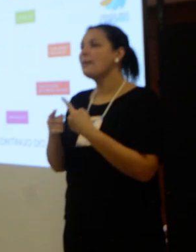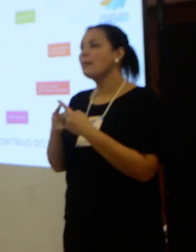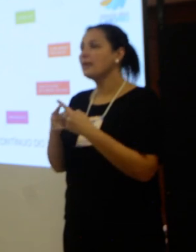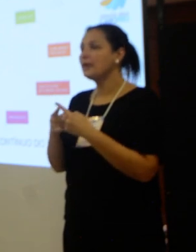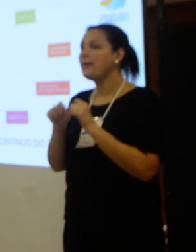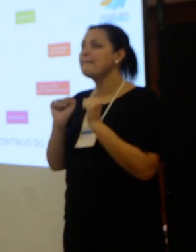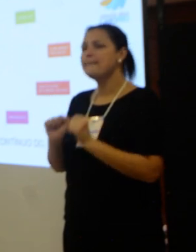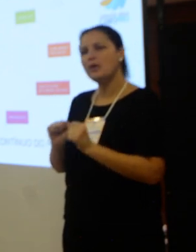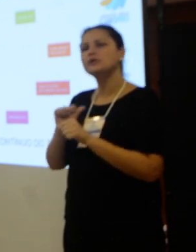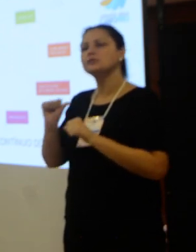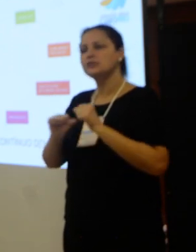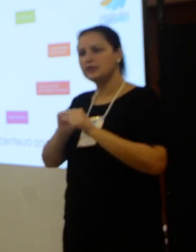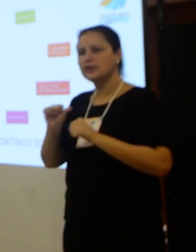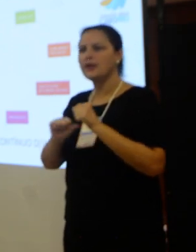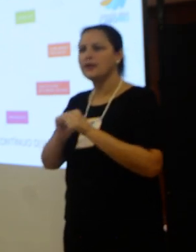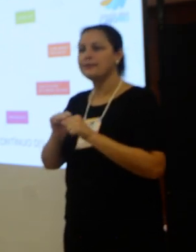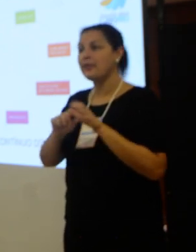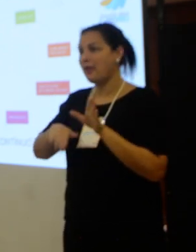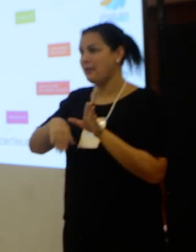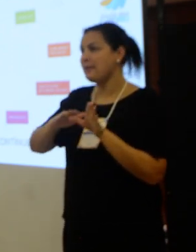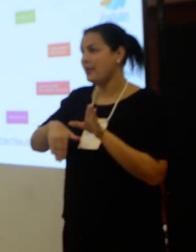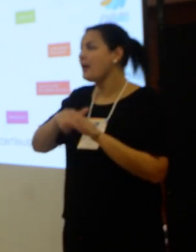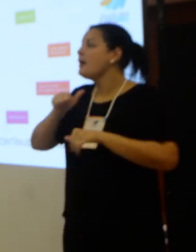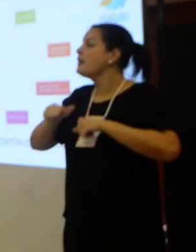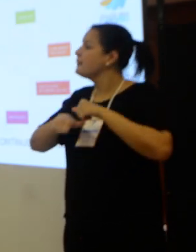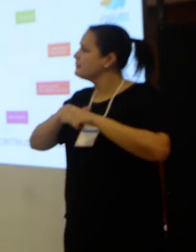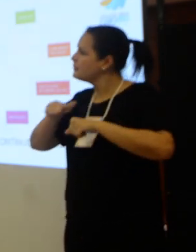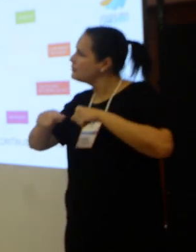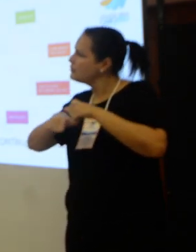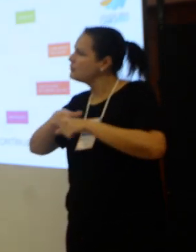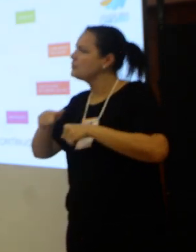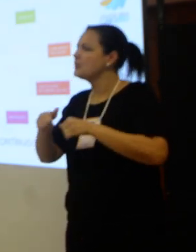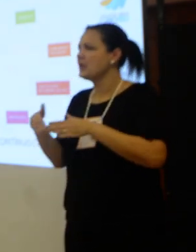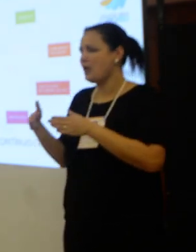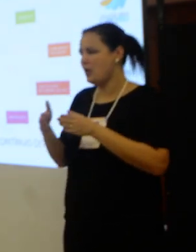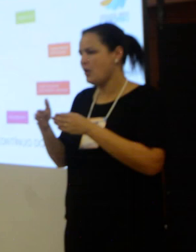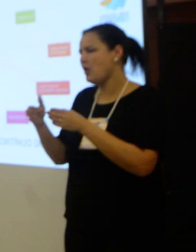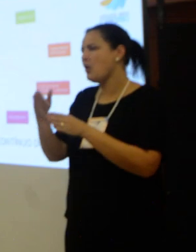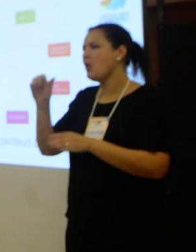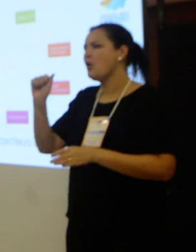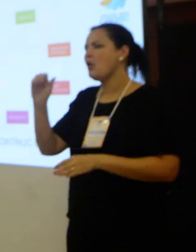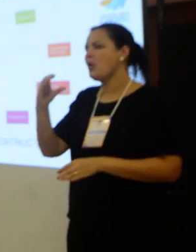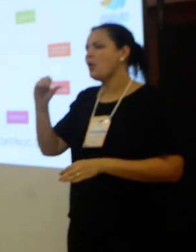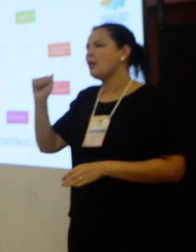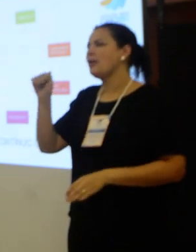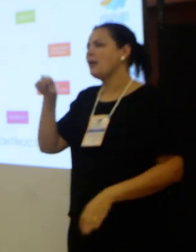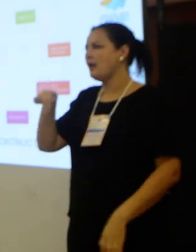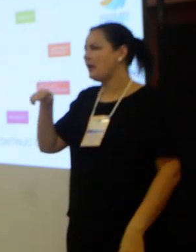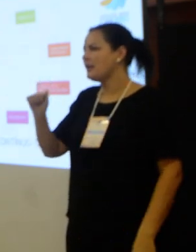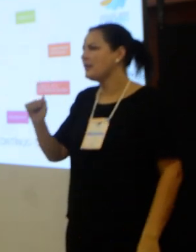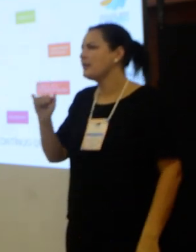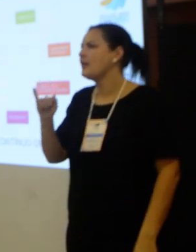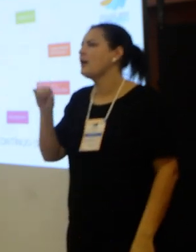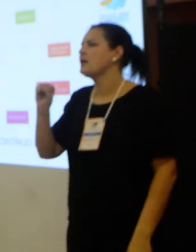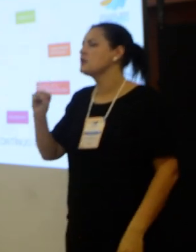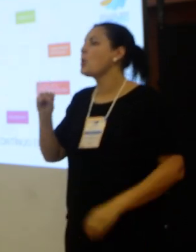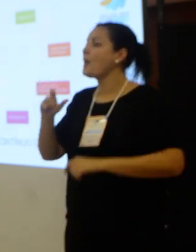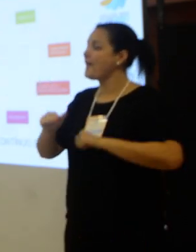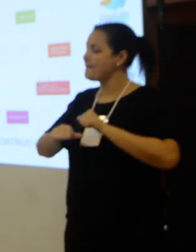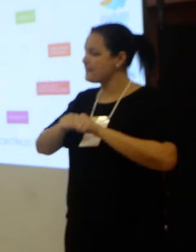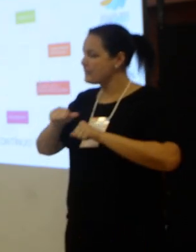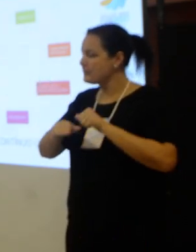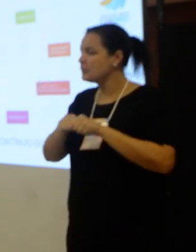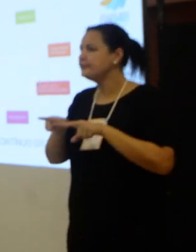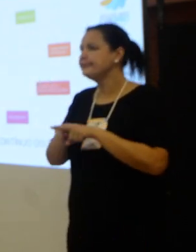praia muda o tempo inteiro, né? Os canais mudam, a orla um pouco tá um pouco maior, um pouco menor.